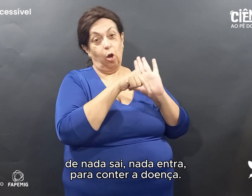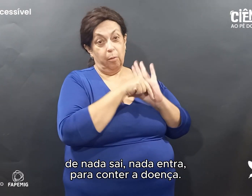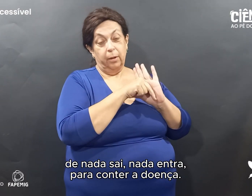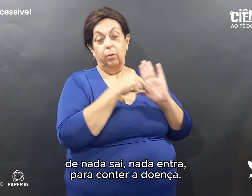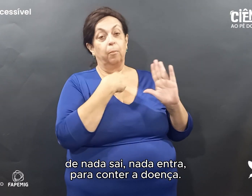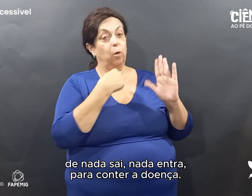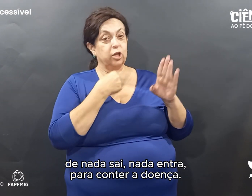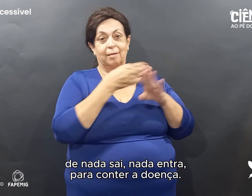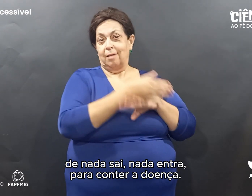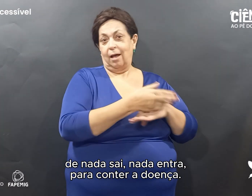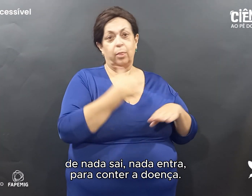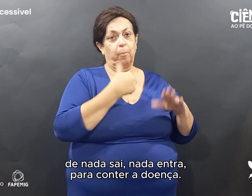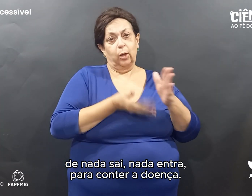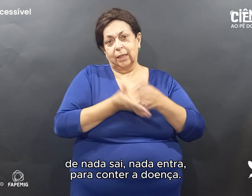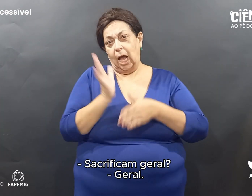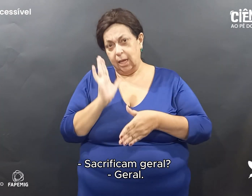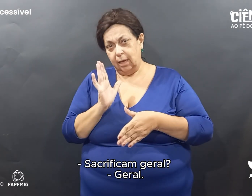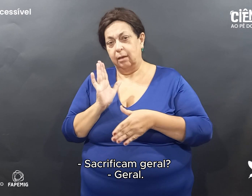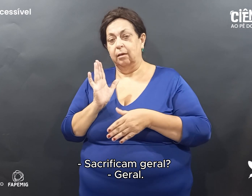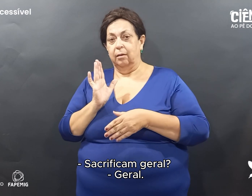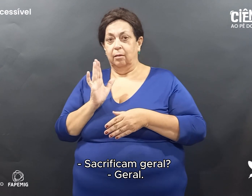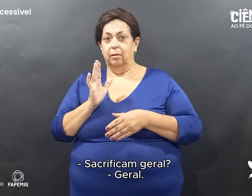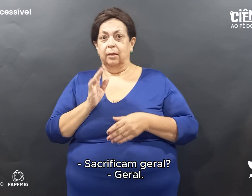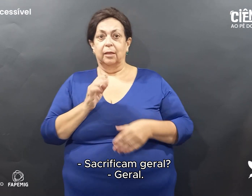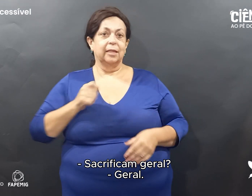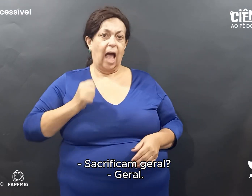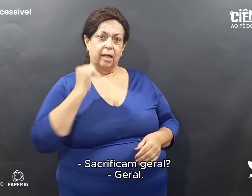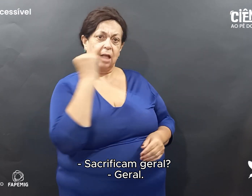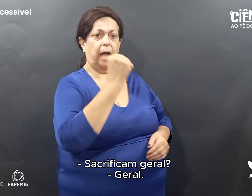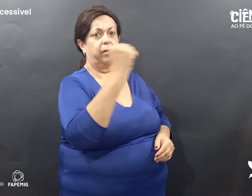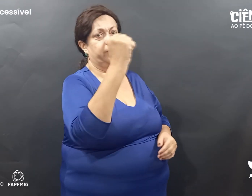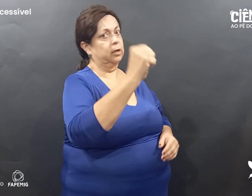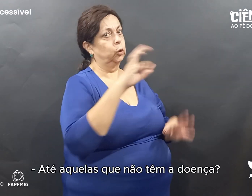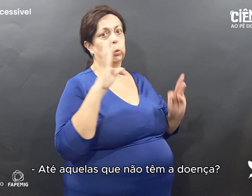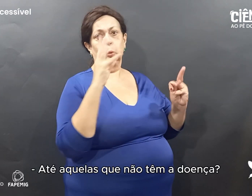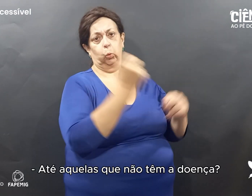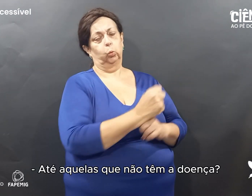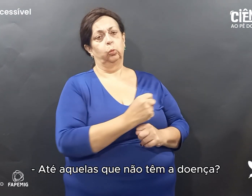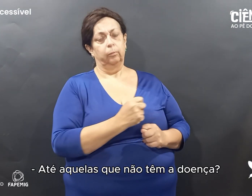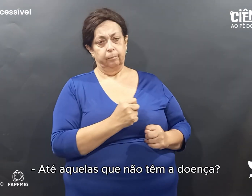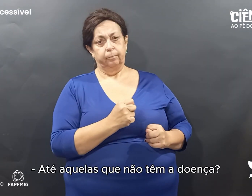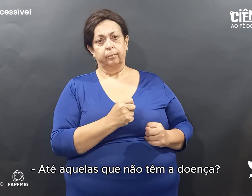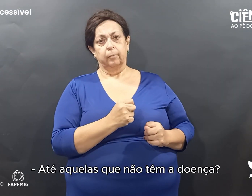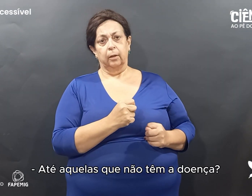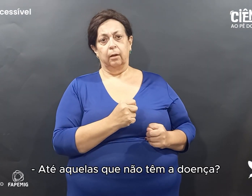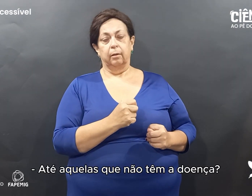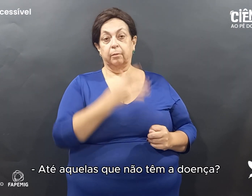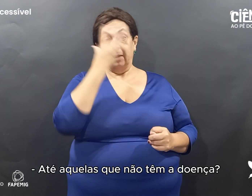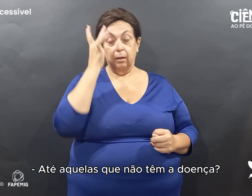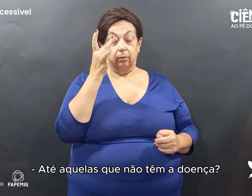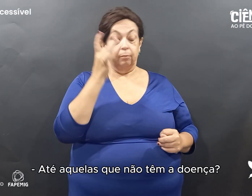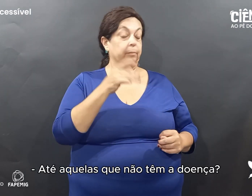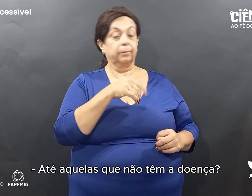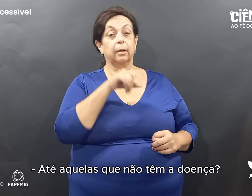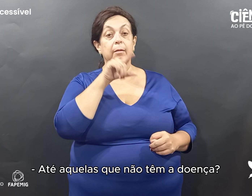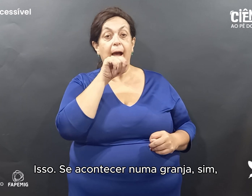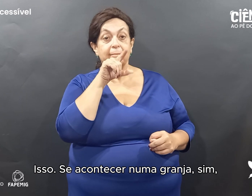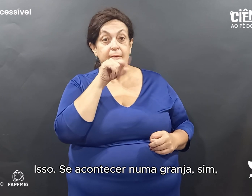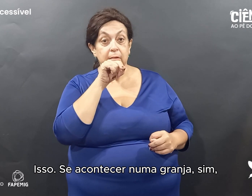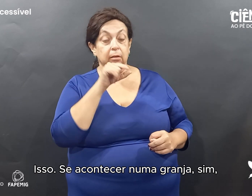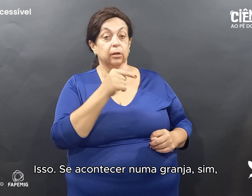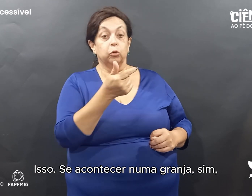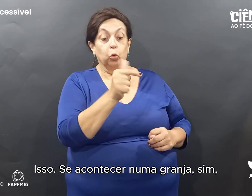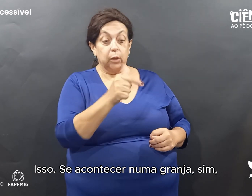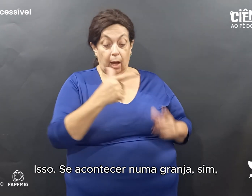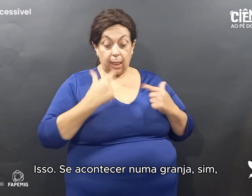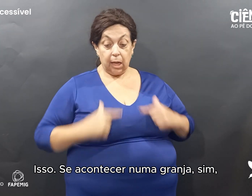nada entra para conter a doença. Sacrificam geral, Geral, até aquelas que isso. não têm a doença.